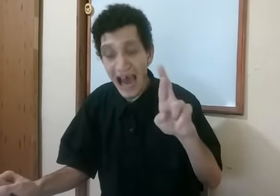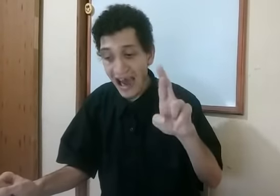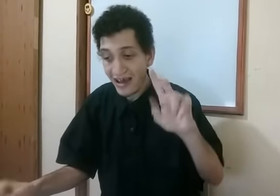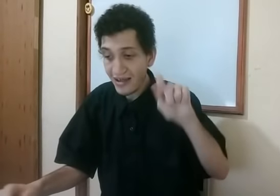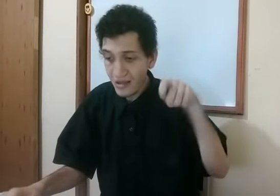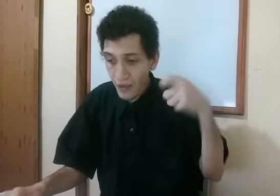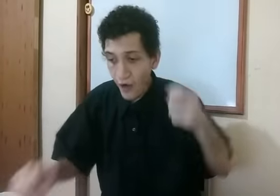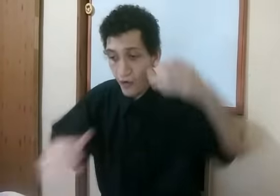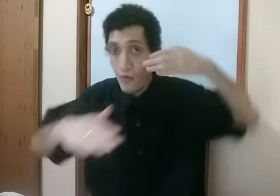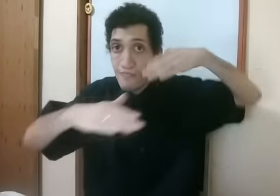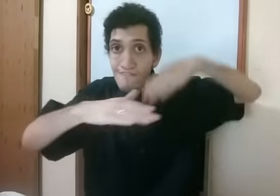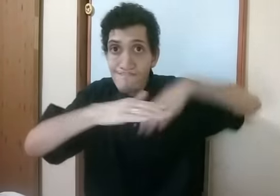Guardar. Não.